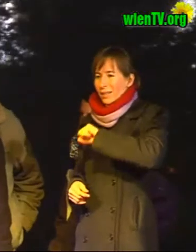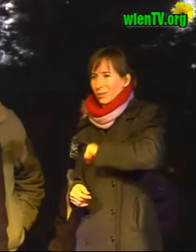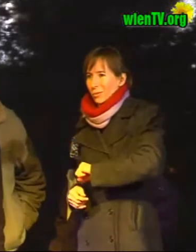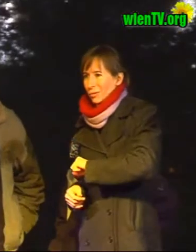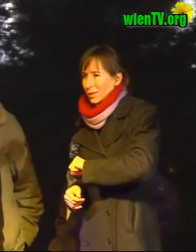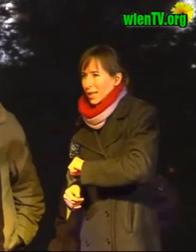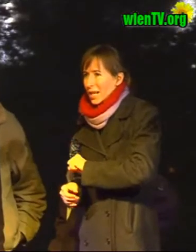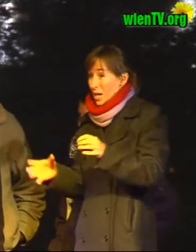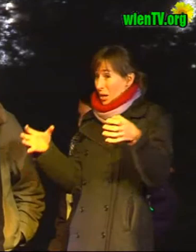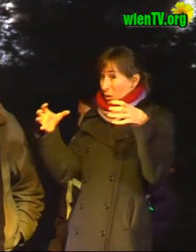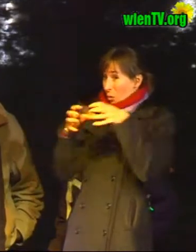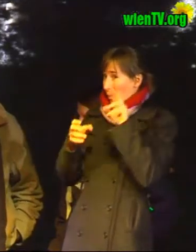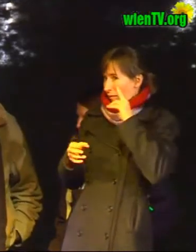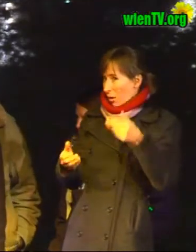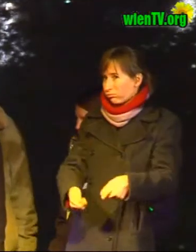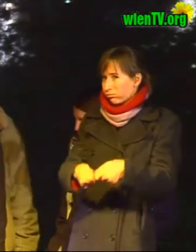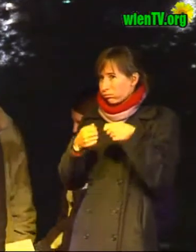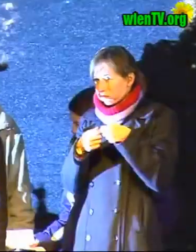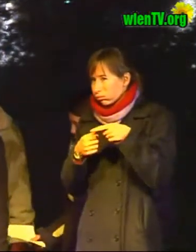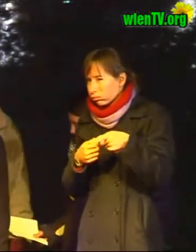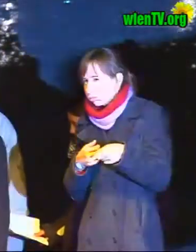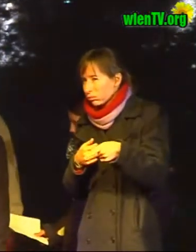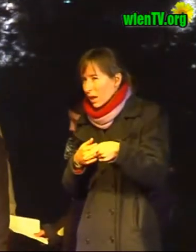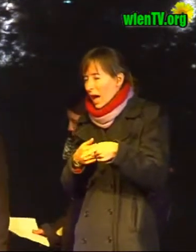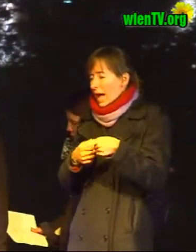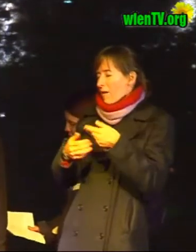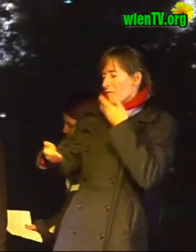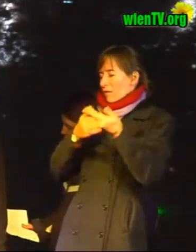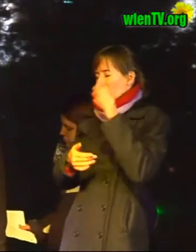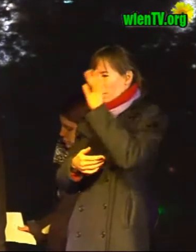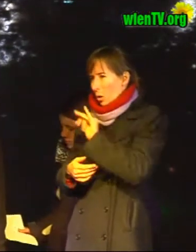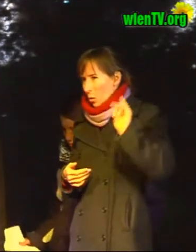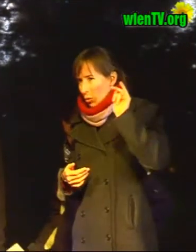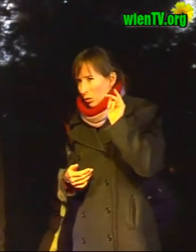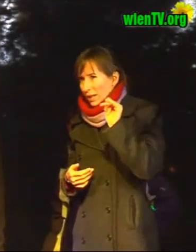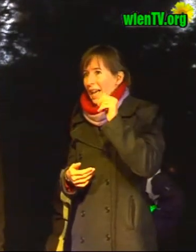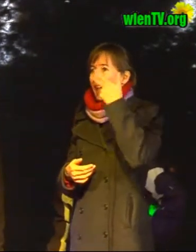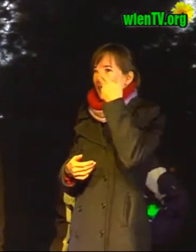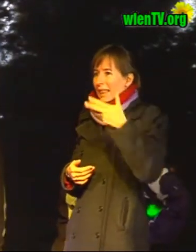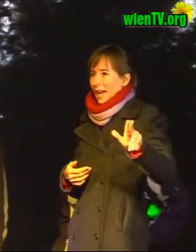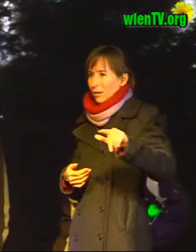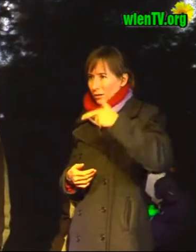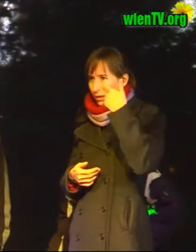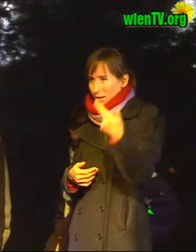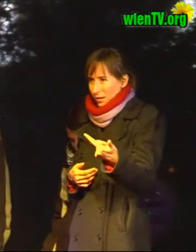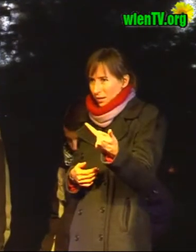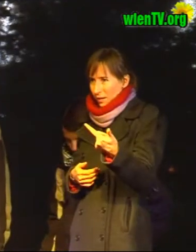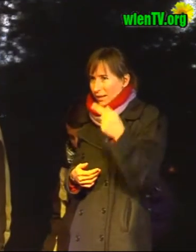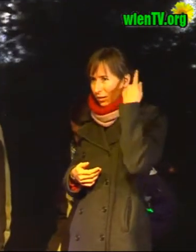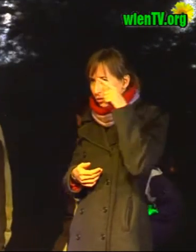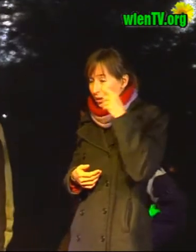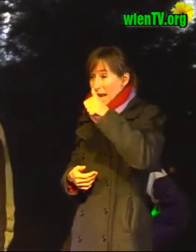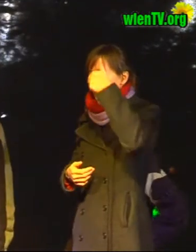Unsere Gruppe hat sich gebildet, weil die Wirtschaftsuniversität mit 320 Studierenden auf nur